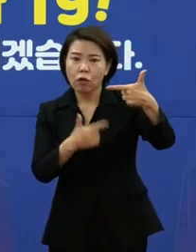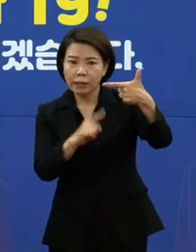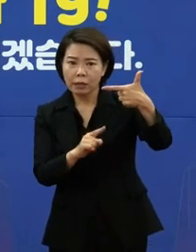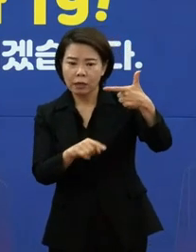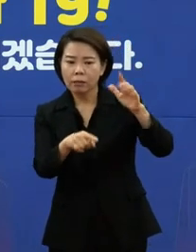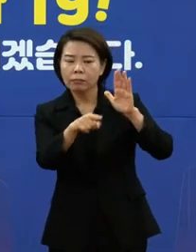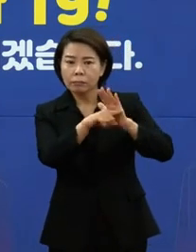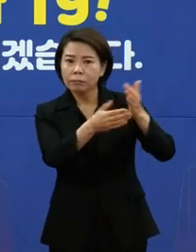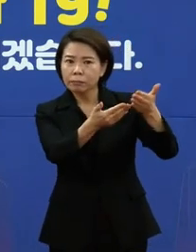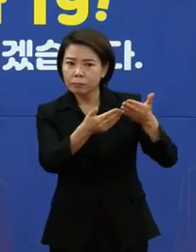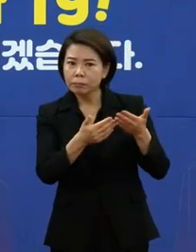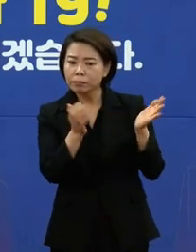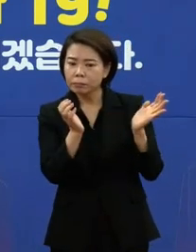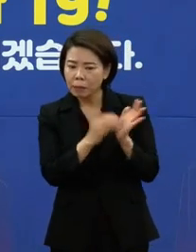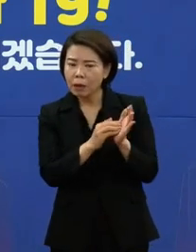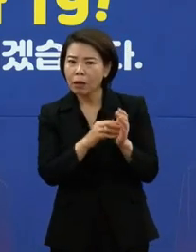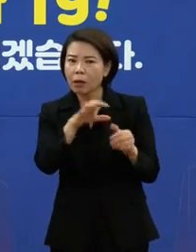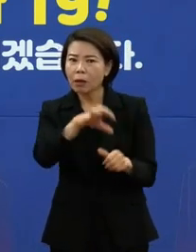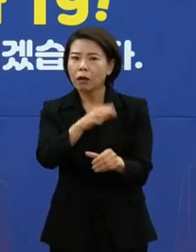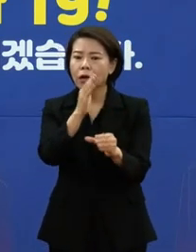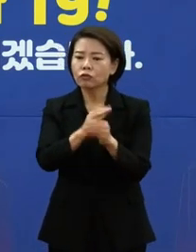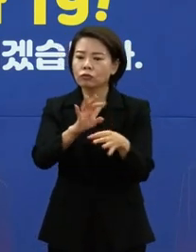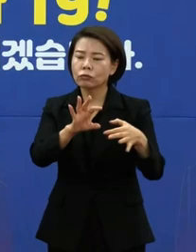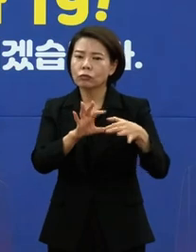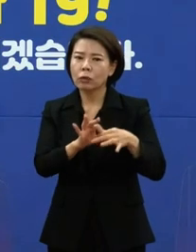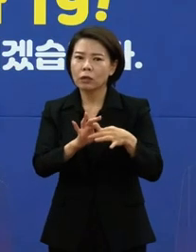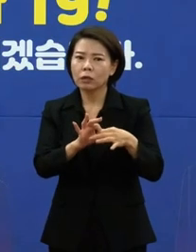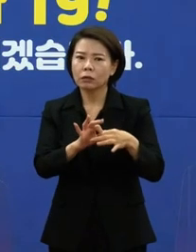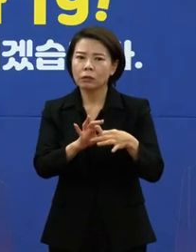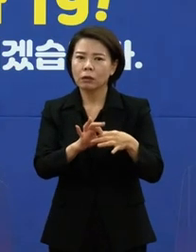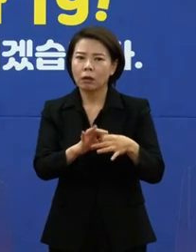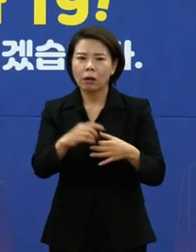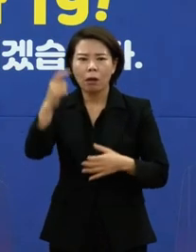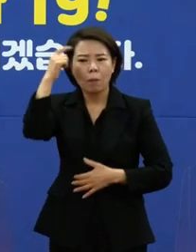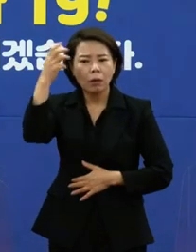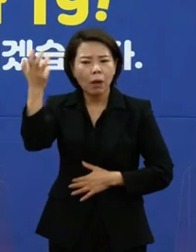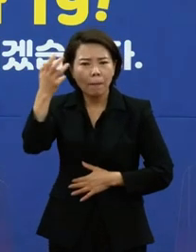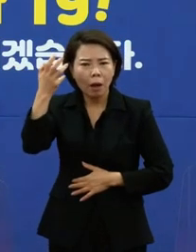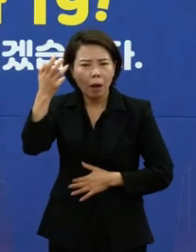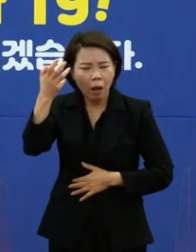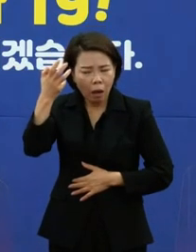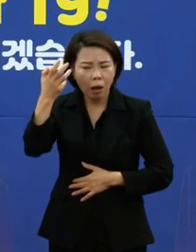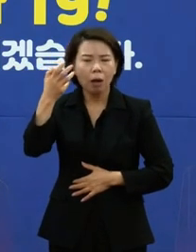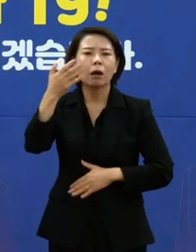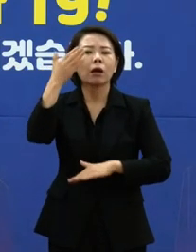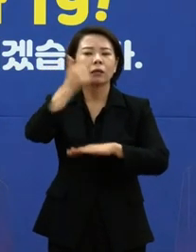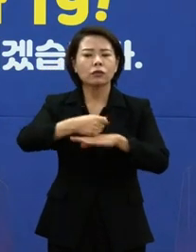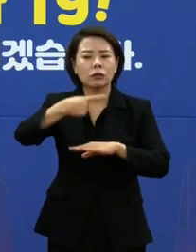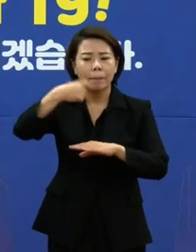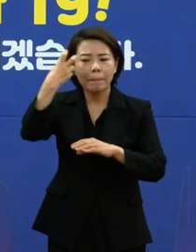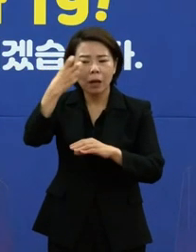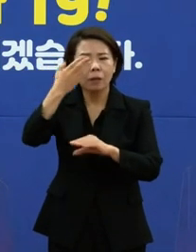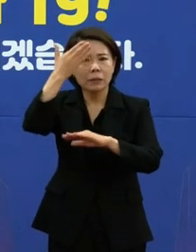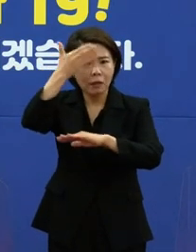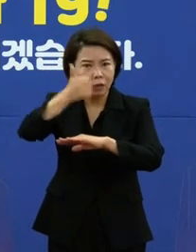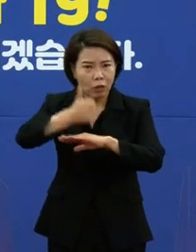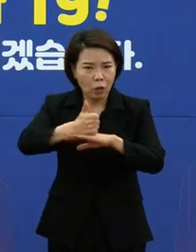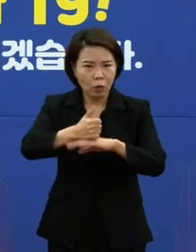판정을 받고 격리 중 발열, 두통 등의 증상이 나타났다 따라 코로나19 진단 검사를 받은